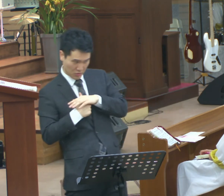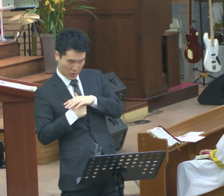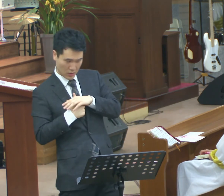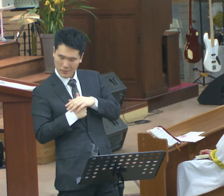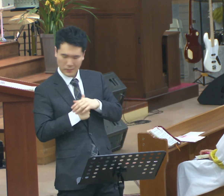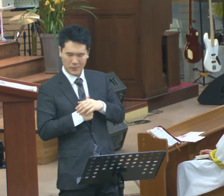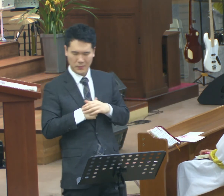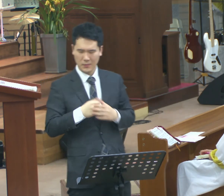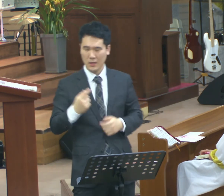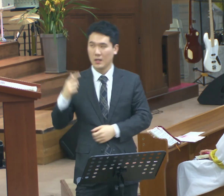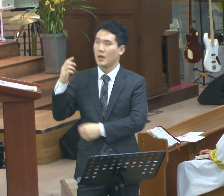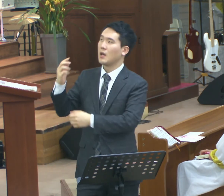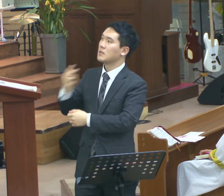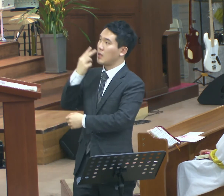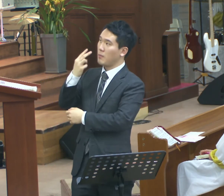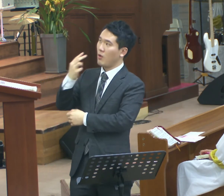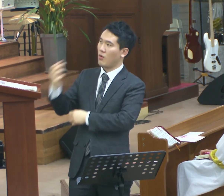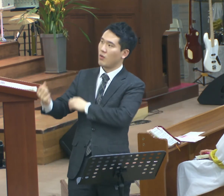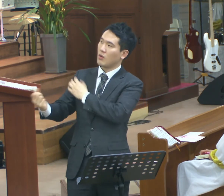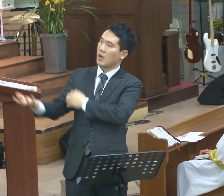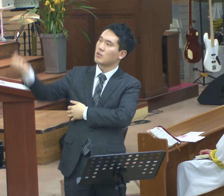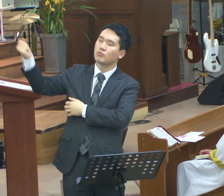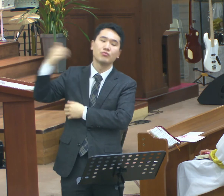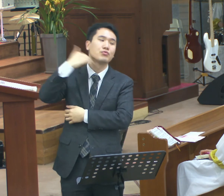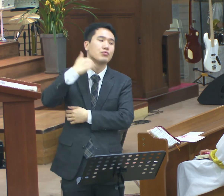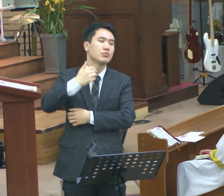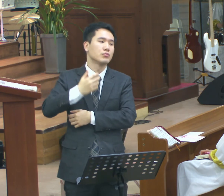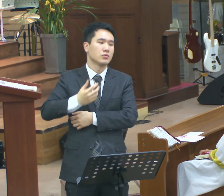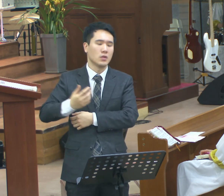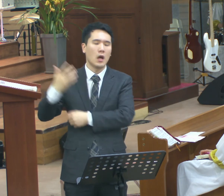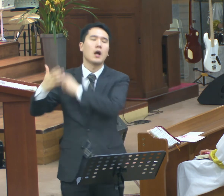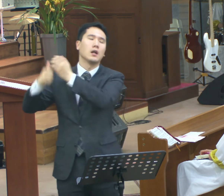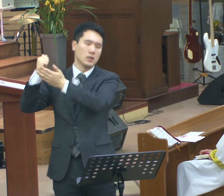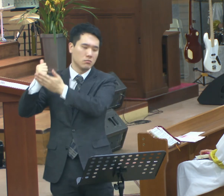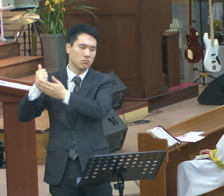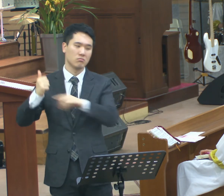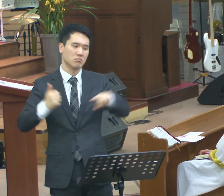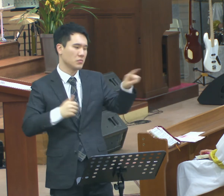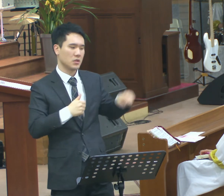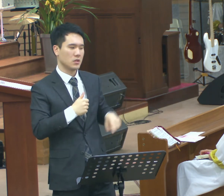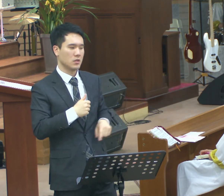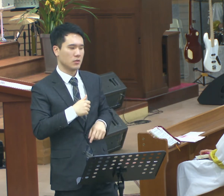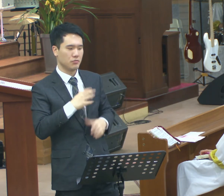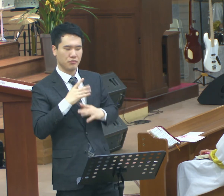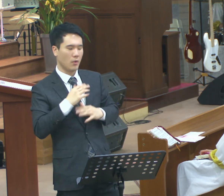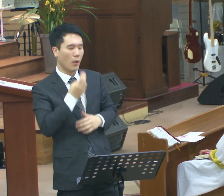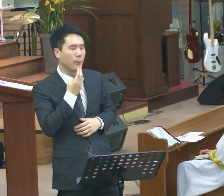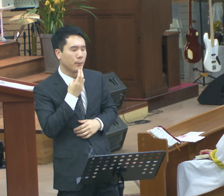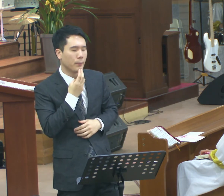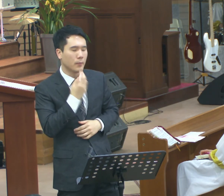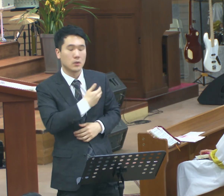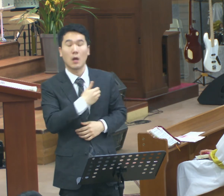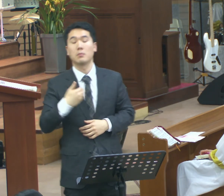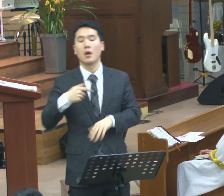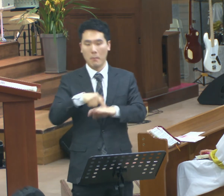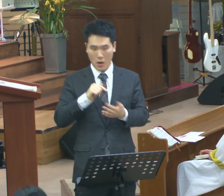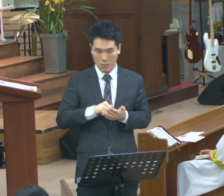우리는 더 놀라우신 분을 보고 있기 때문에 전혀 두렵지 않아요. 이렇게 담대했어요. 오늘 제자들의 약점 가운데